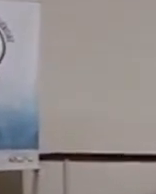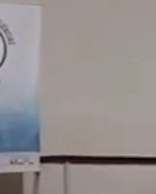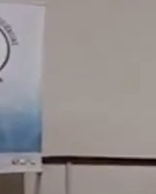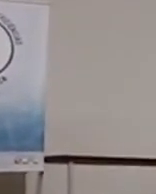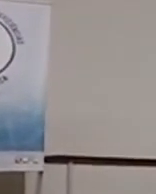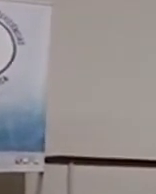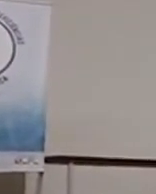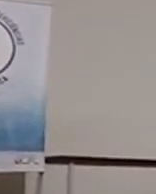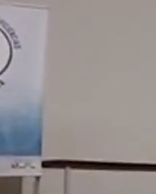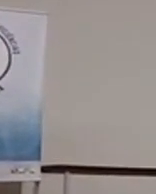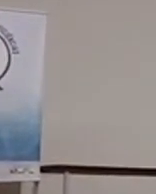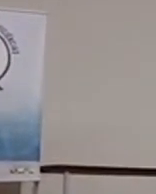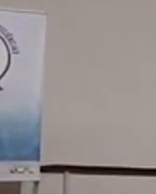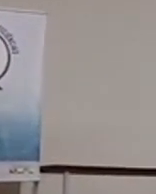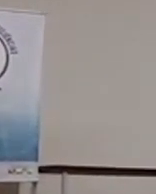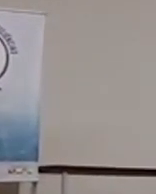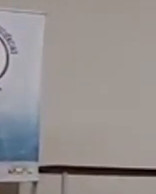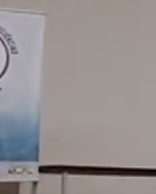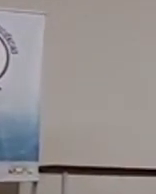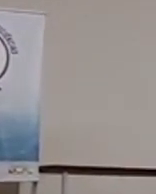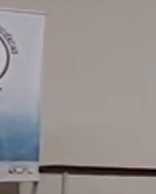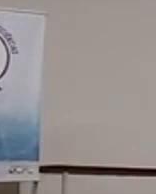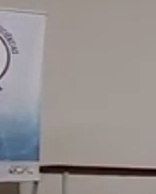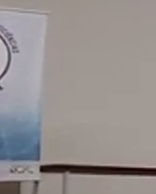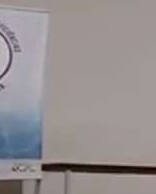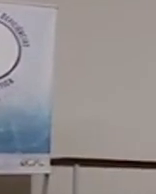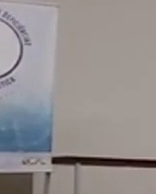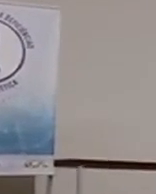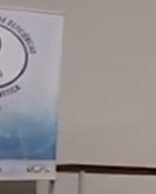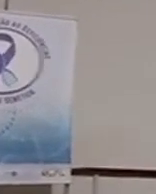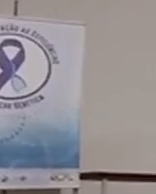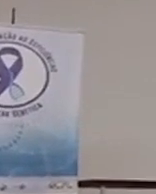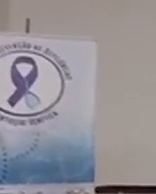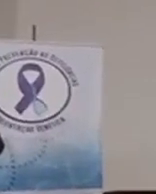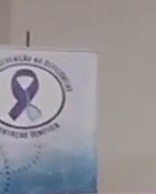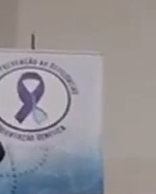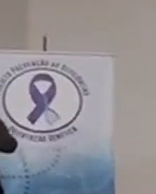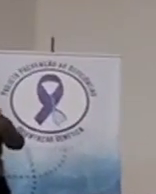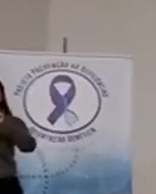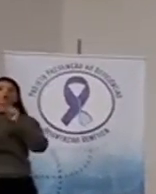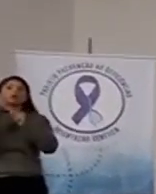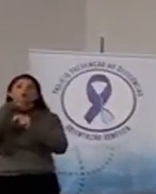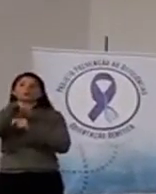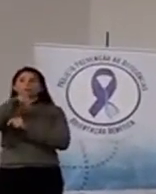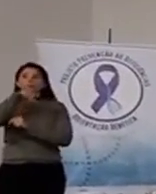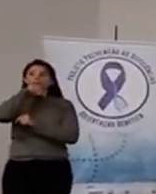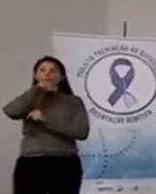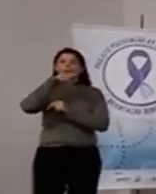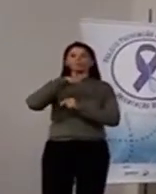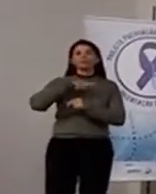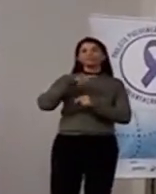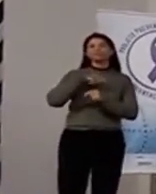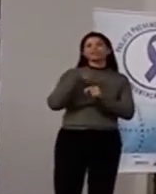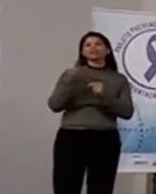Isso. Então, né, e quando você traz a questão, olha, as mães agora têm uma